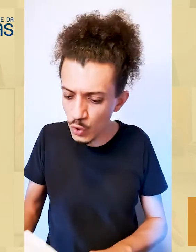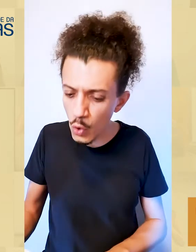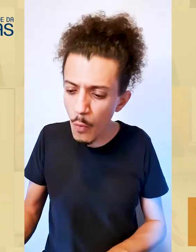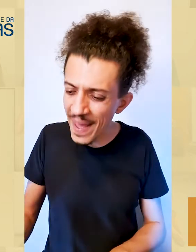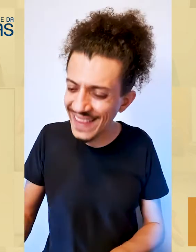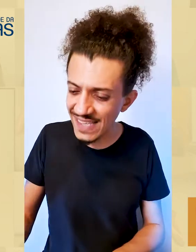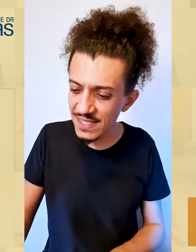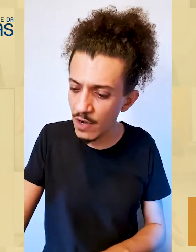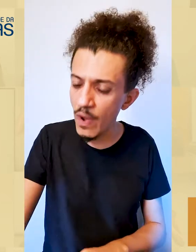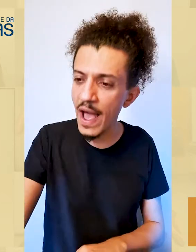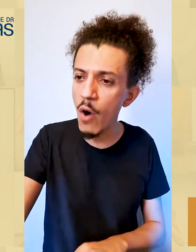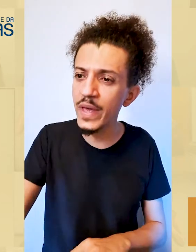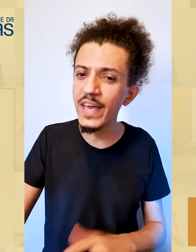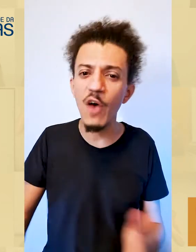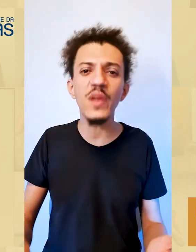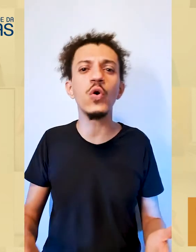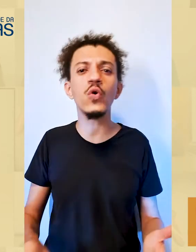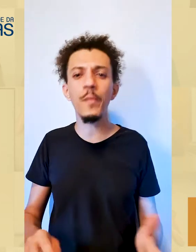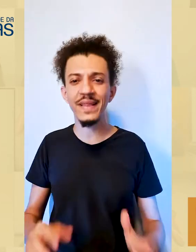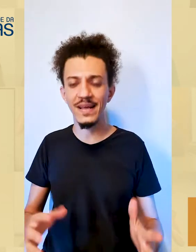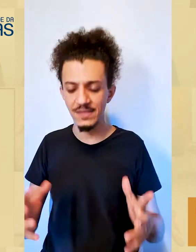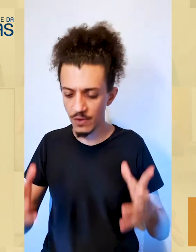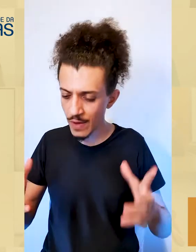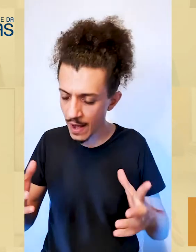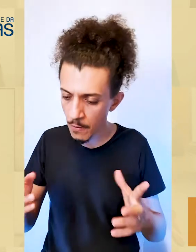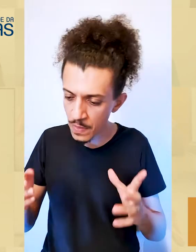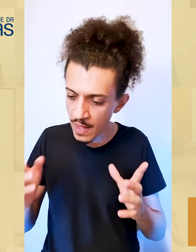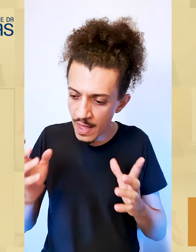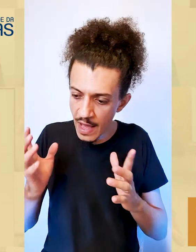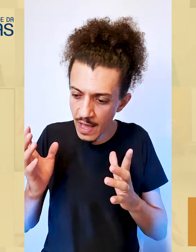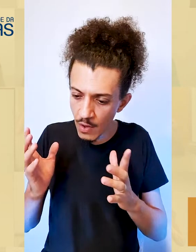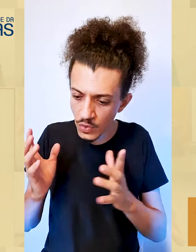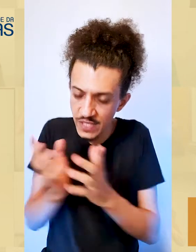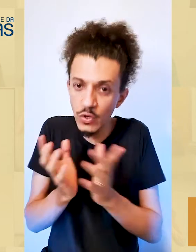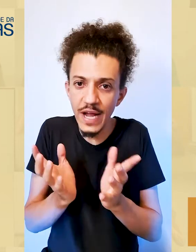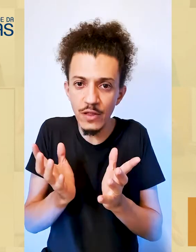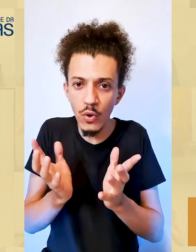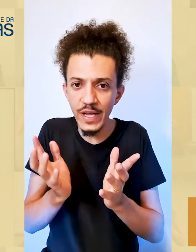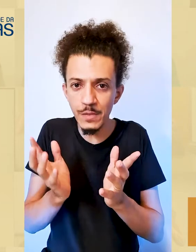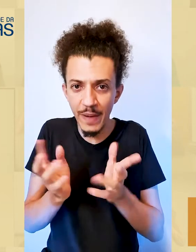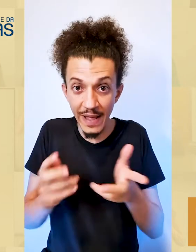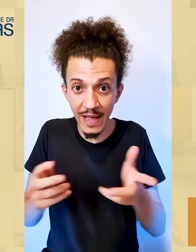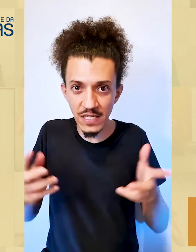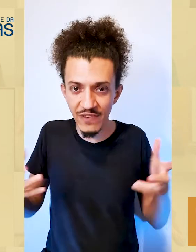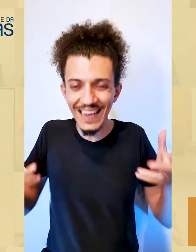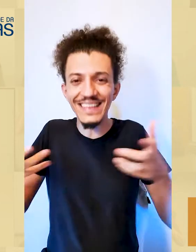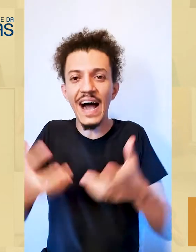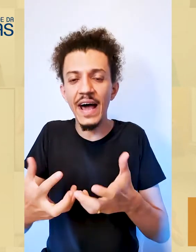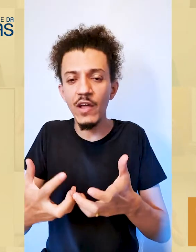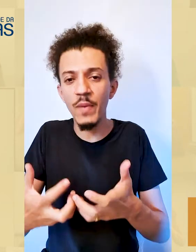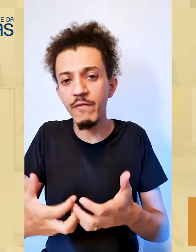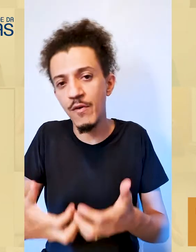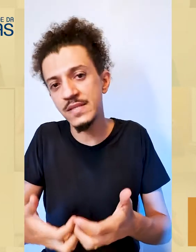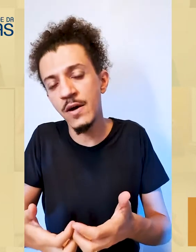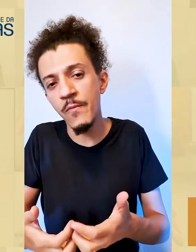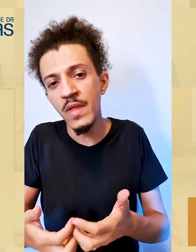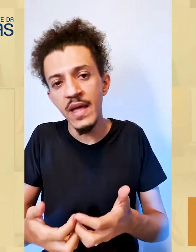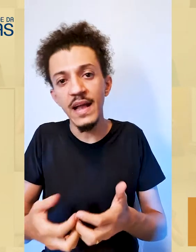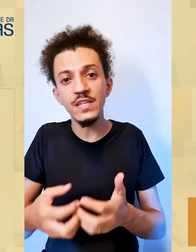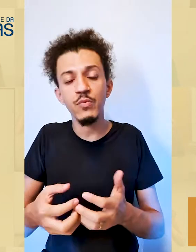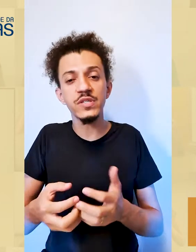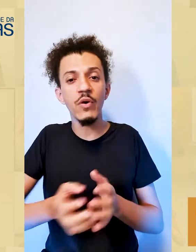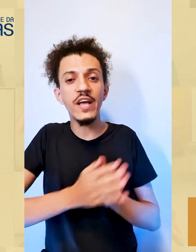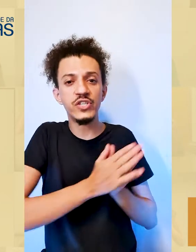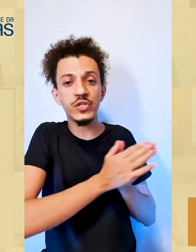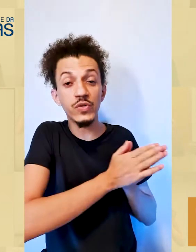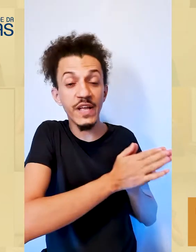pouca documentação real. O que é uma documentação real? Os historiadores, para eles validarem uma informação,